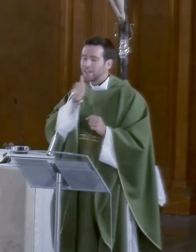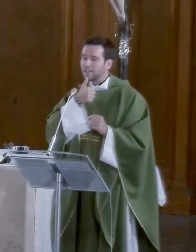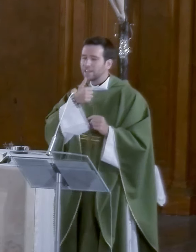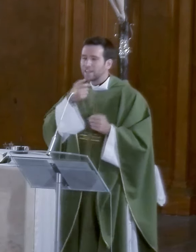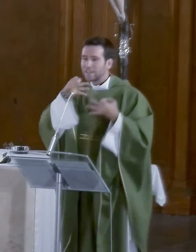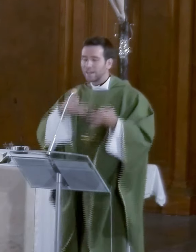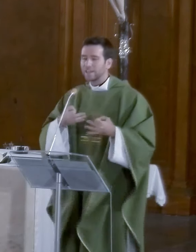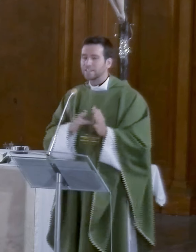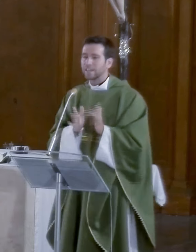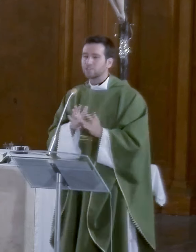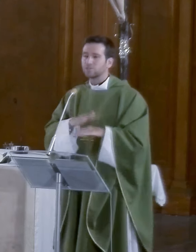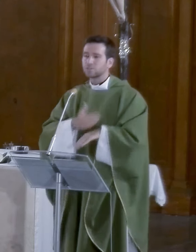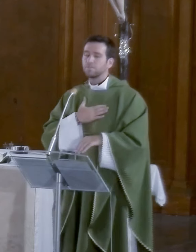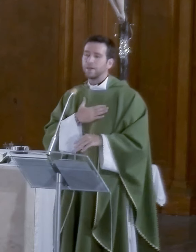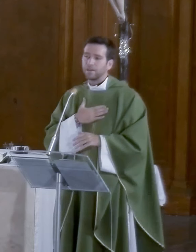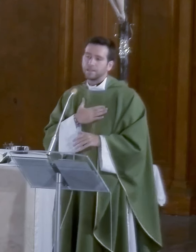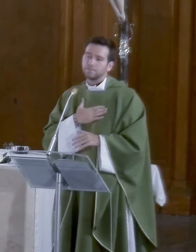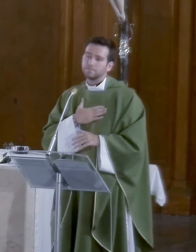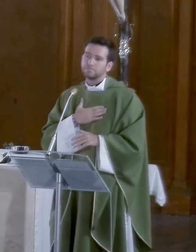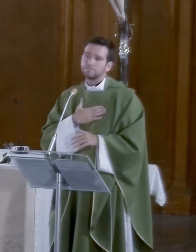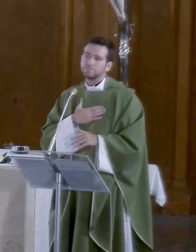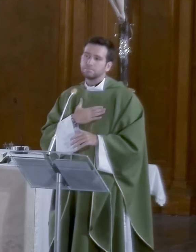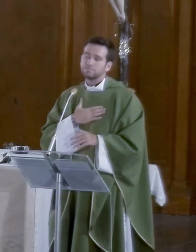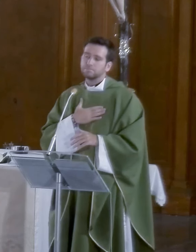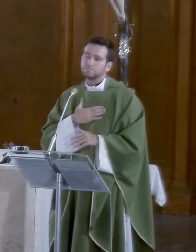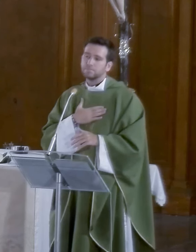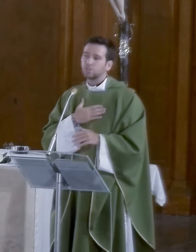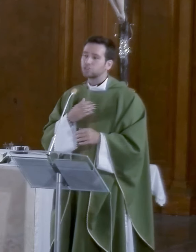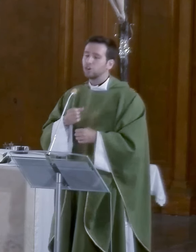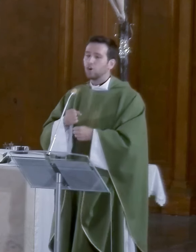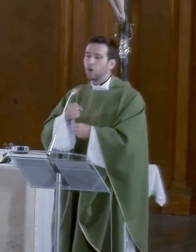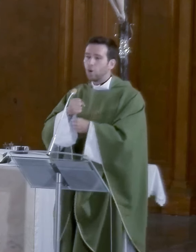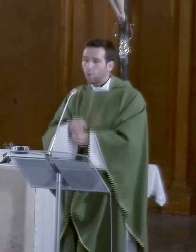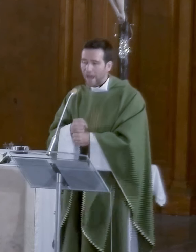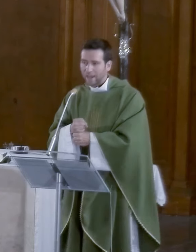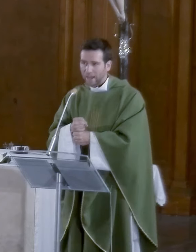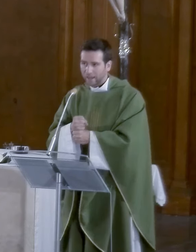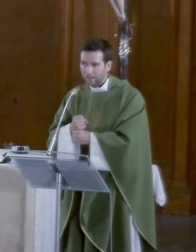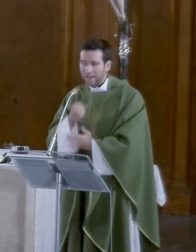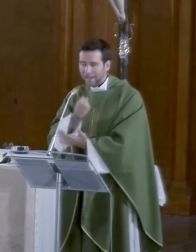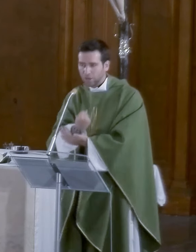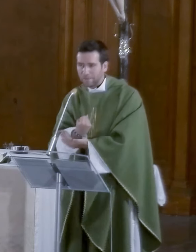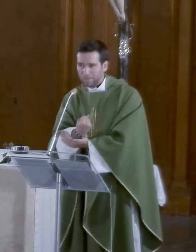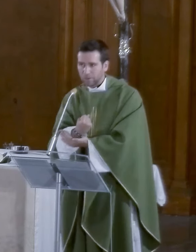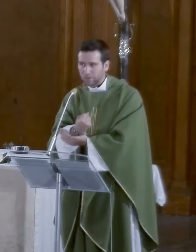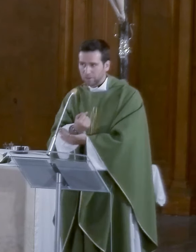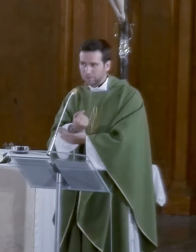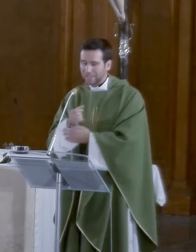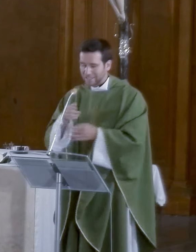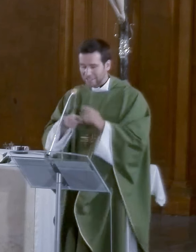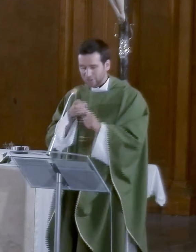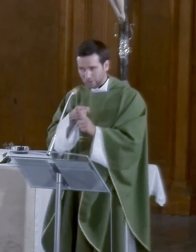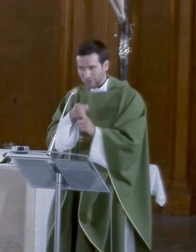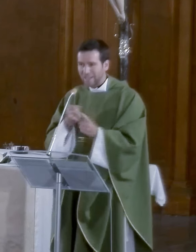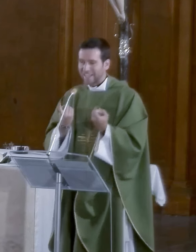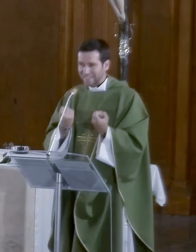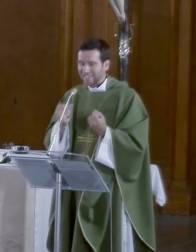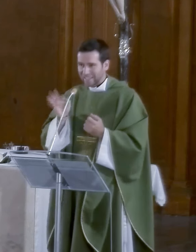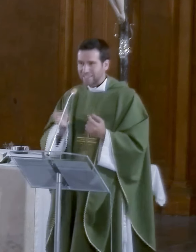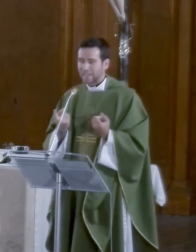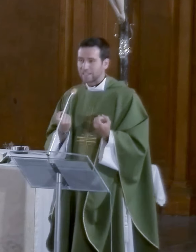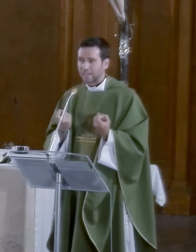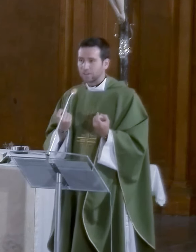de quién es Jesús para mí. No solo un ancla en la que yo me apoyo, insisto,